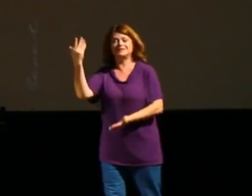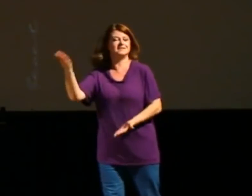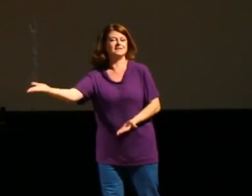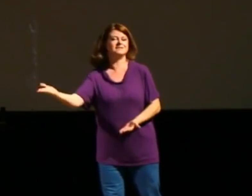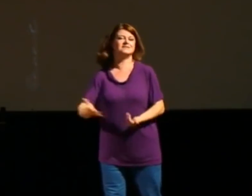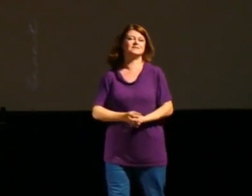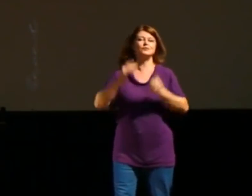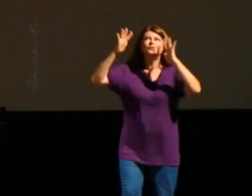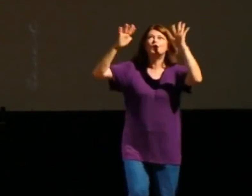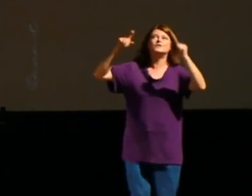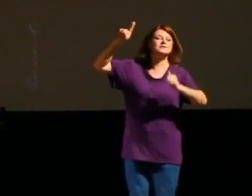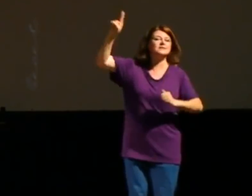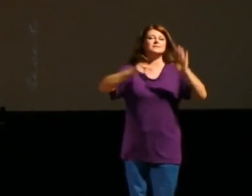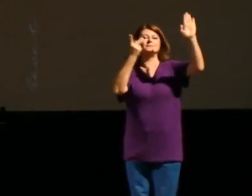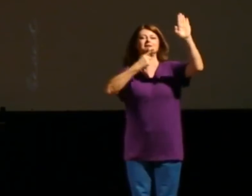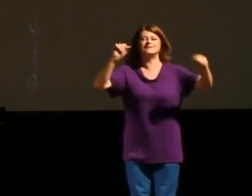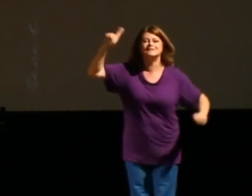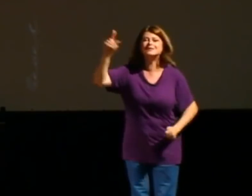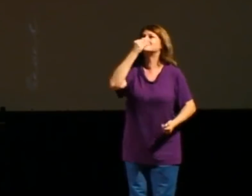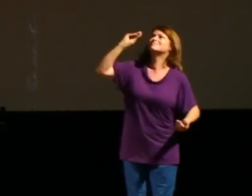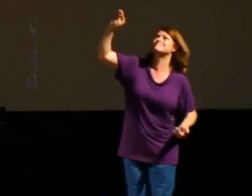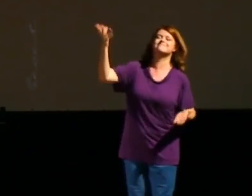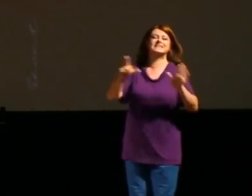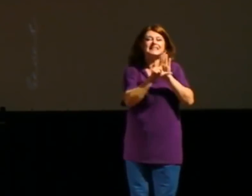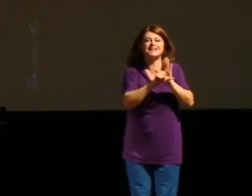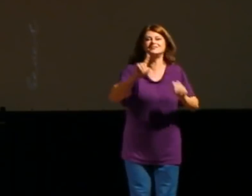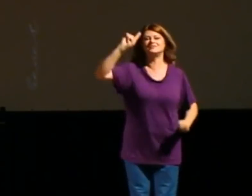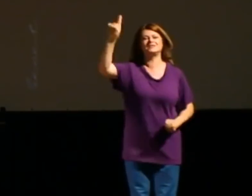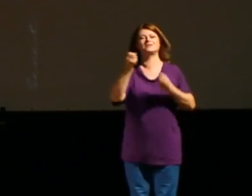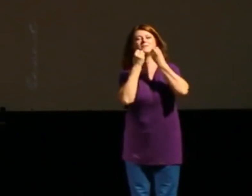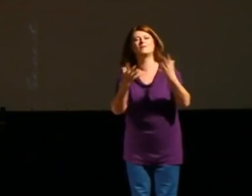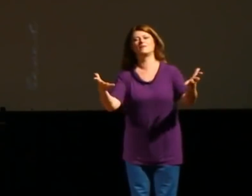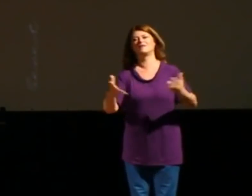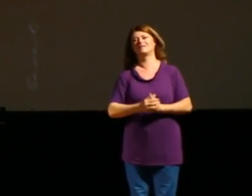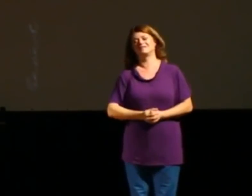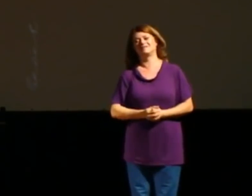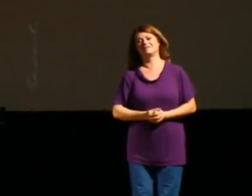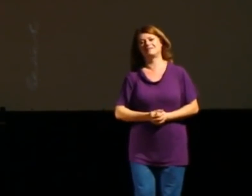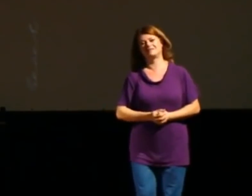Deus, a promessa de Deus... a lei de Deus que é boa,